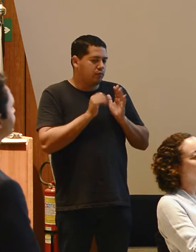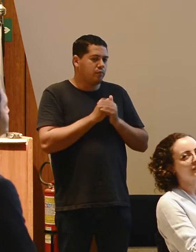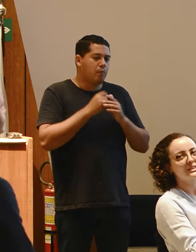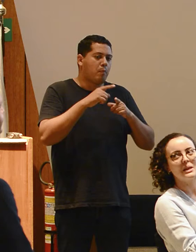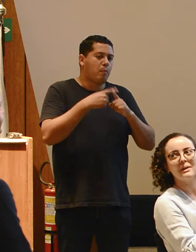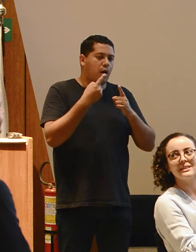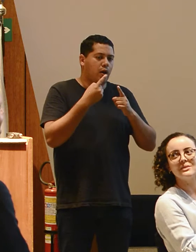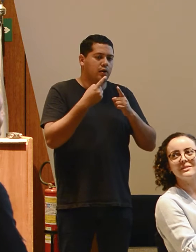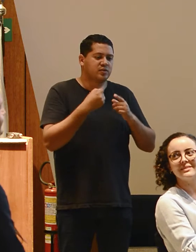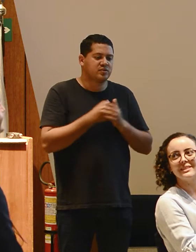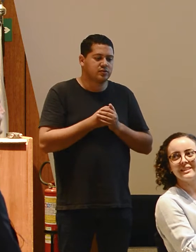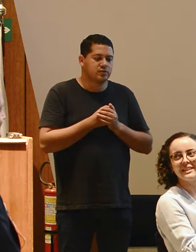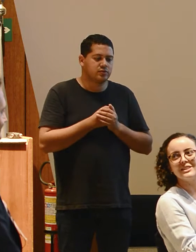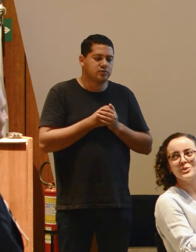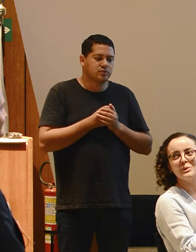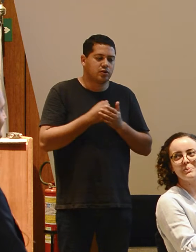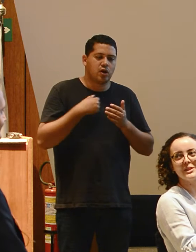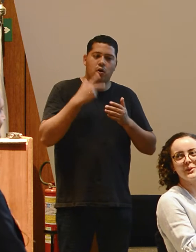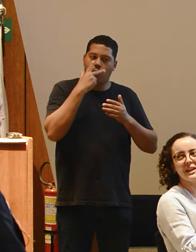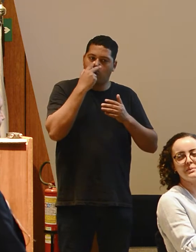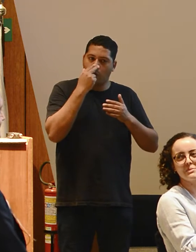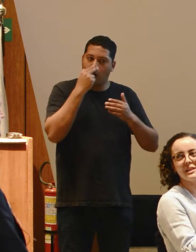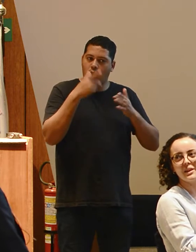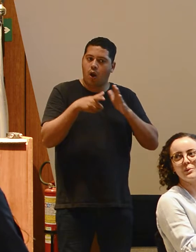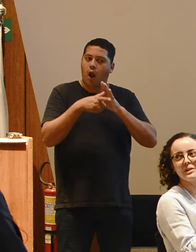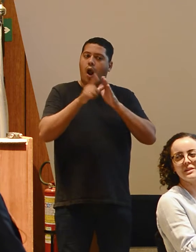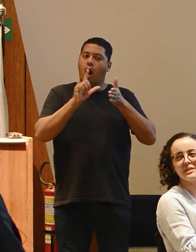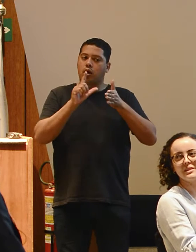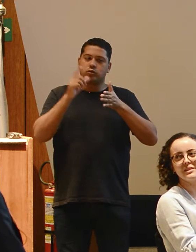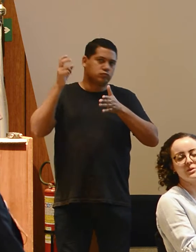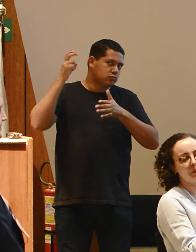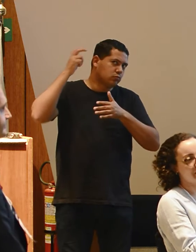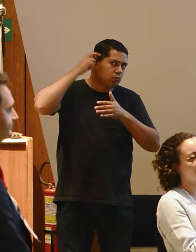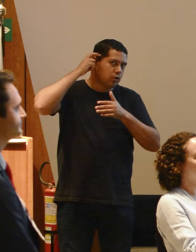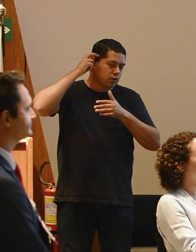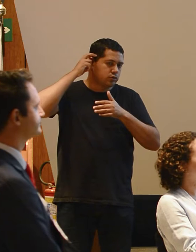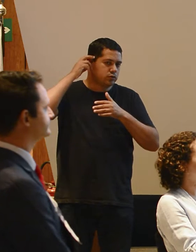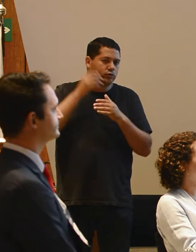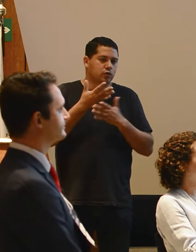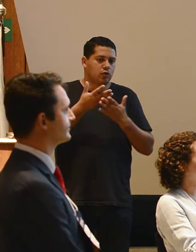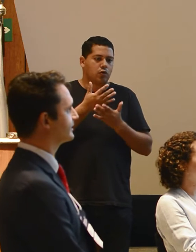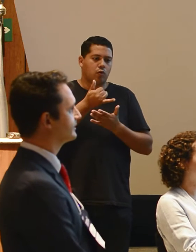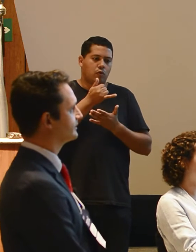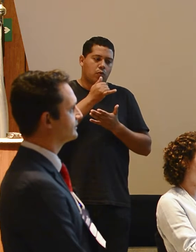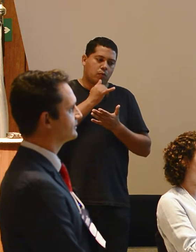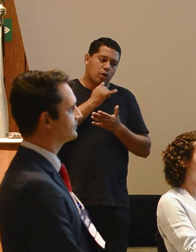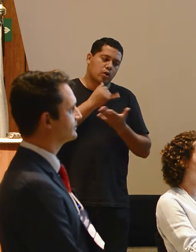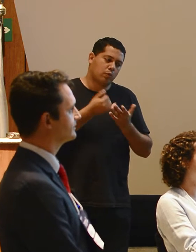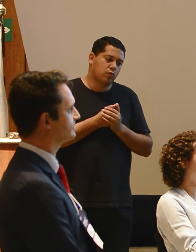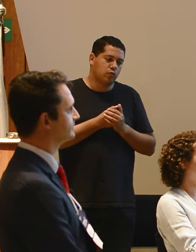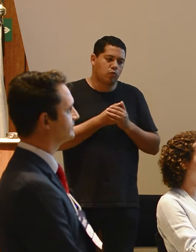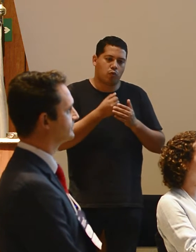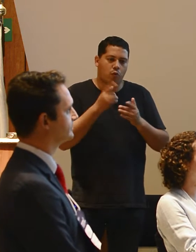Mas, assim, acho que seria mais antes do implante coclear mesmo. Seria uma perda também mais...